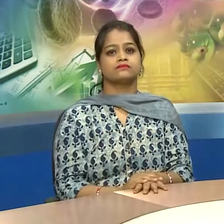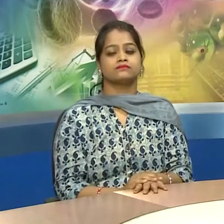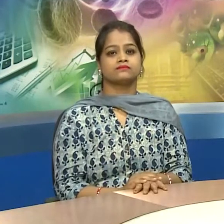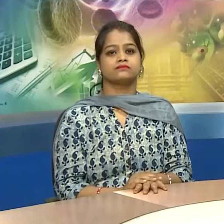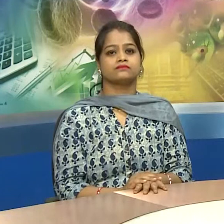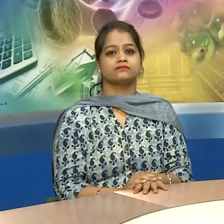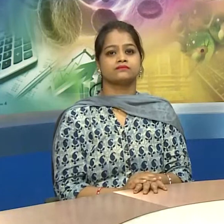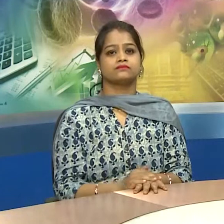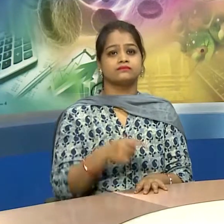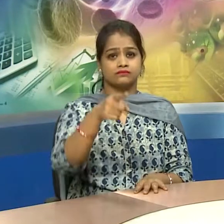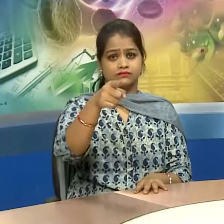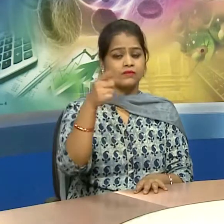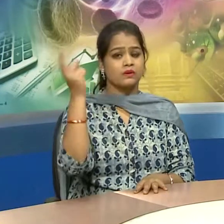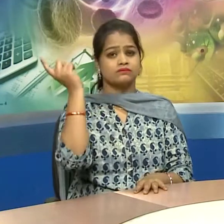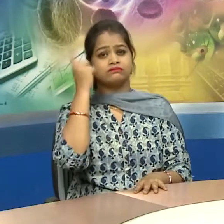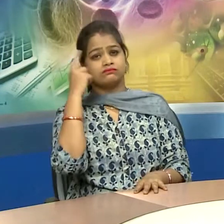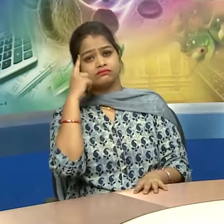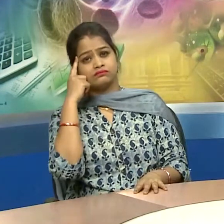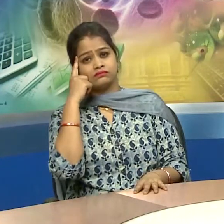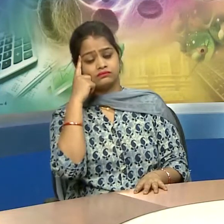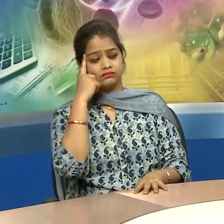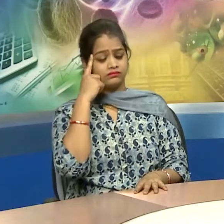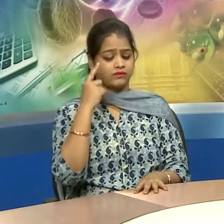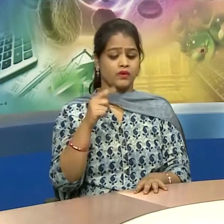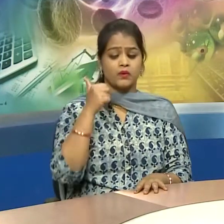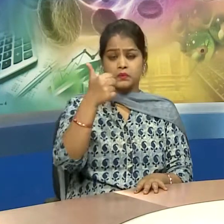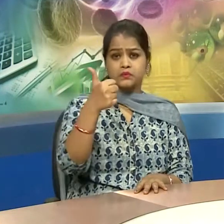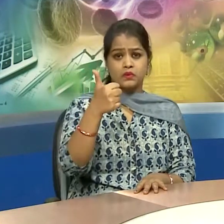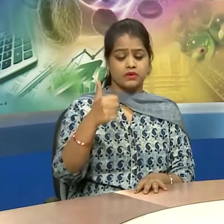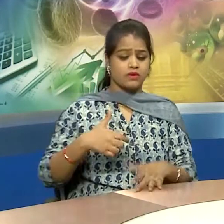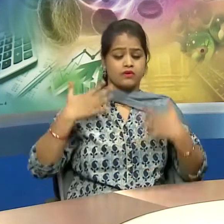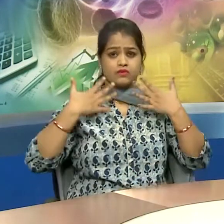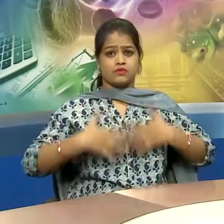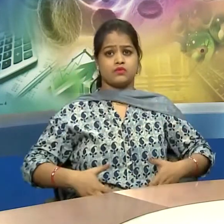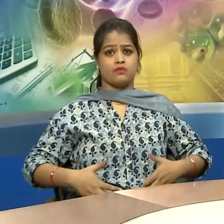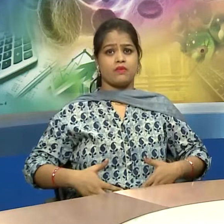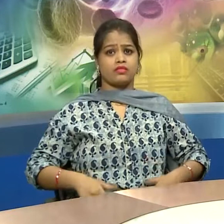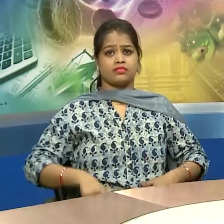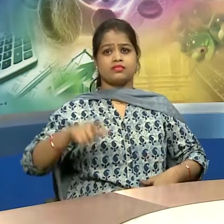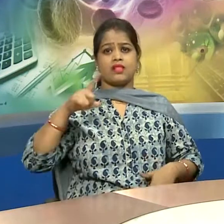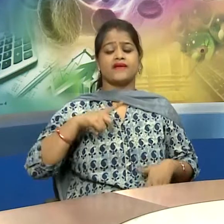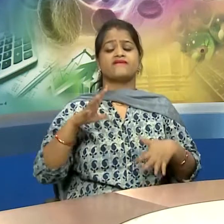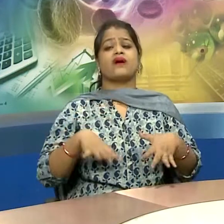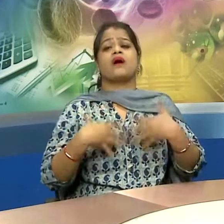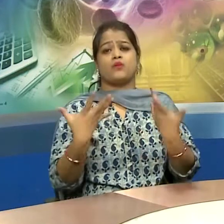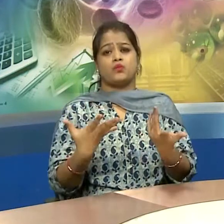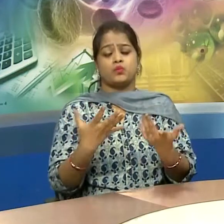आपके विचार से आदर्श मानव की जीवन शैली कैसी होनी चाहिए?